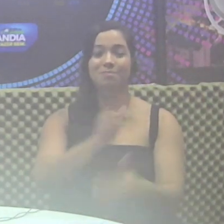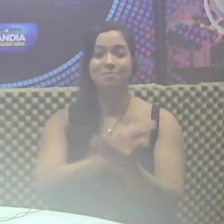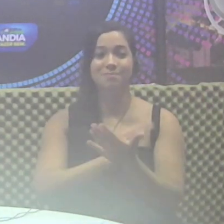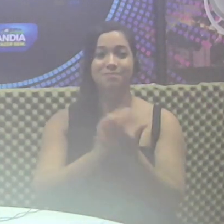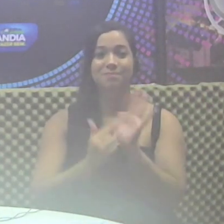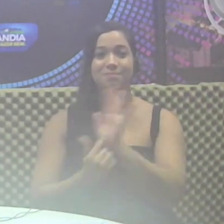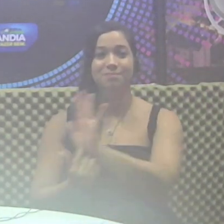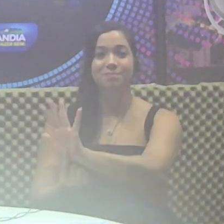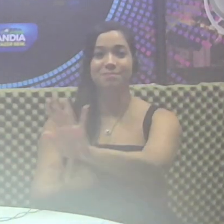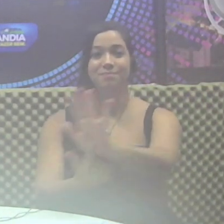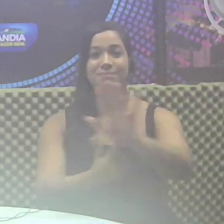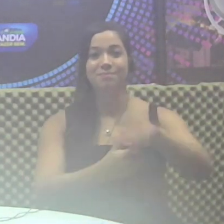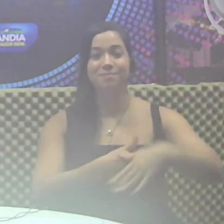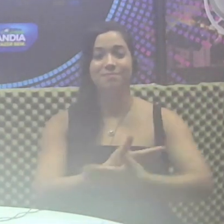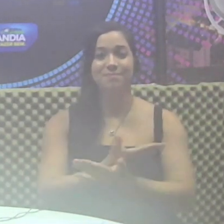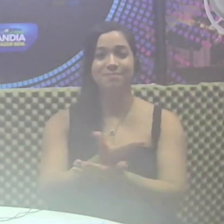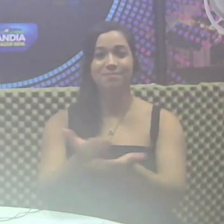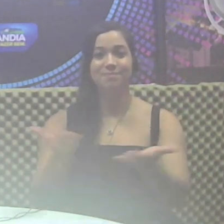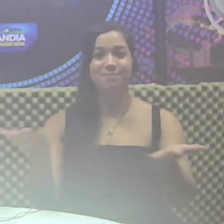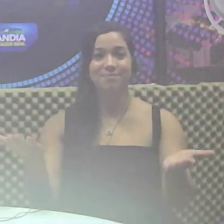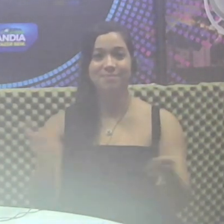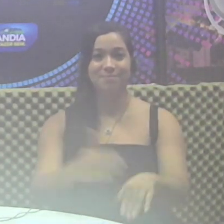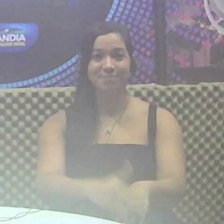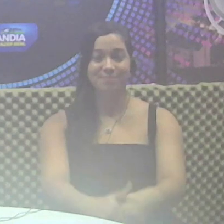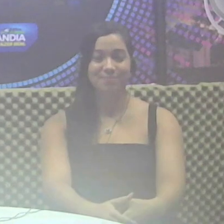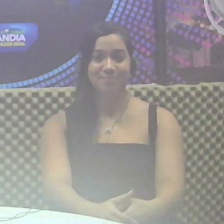Uberlândia no ar pra você.